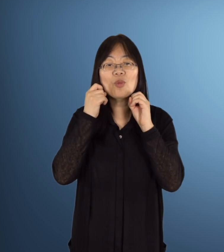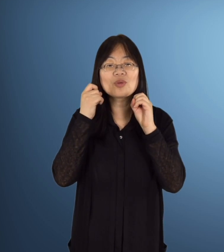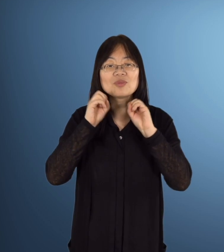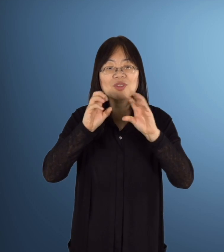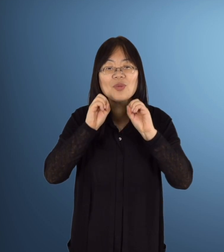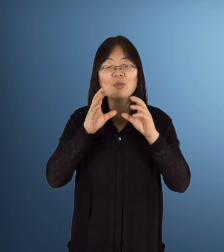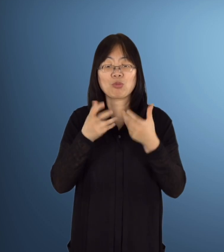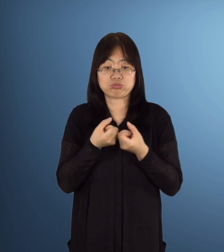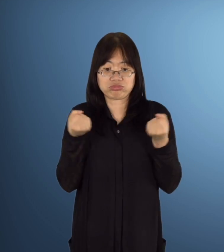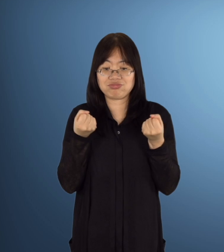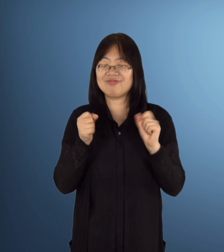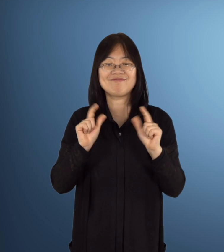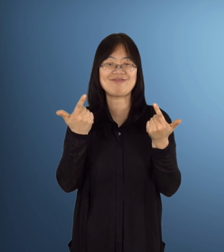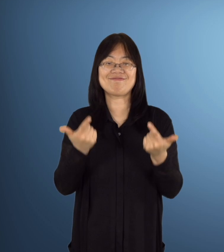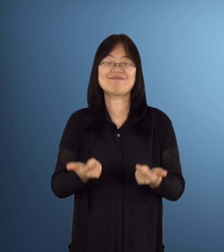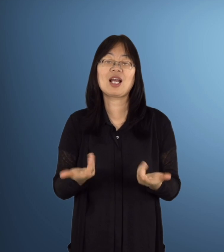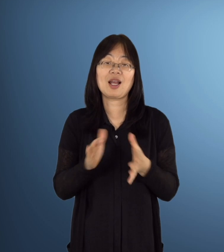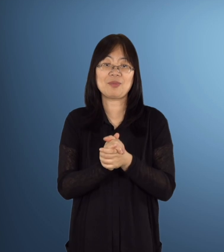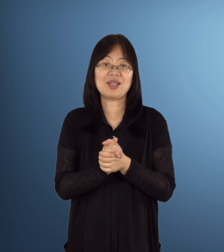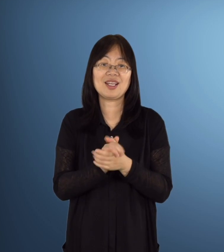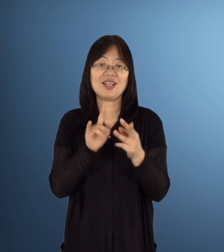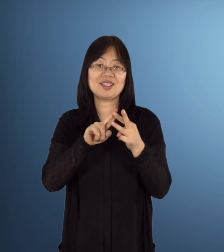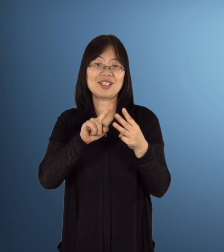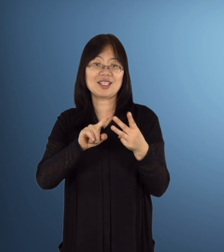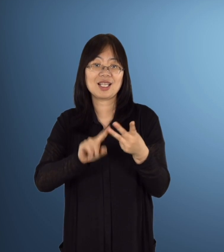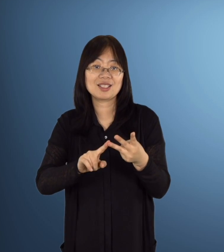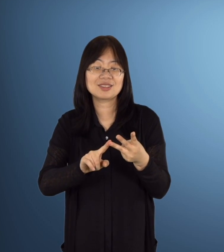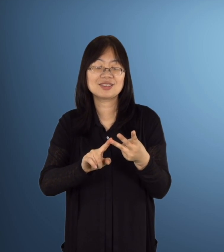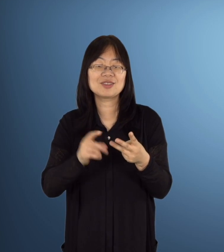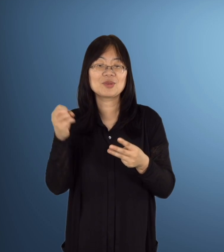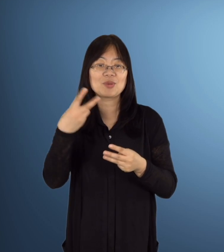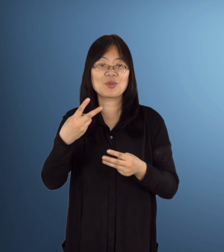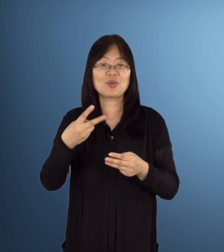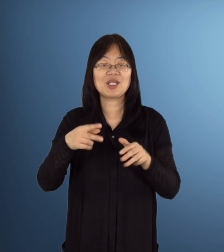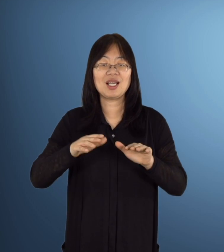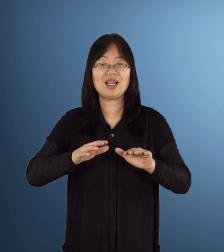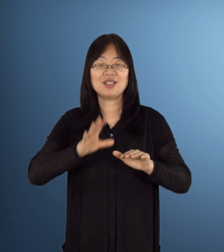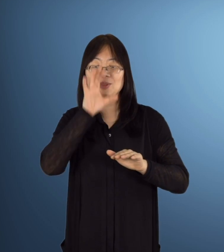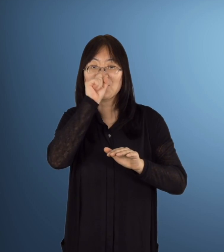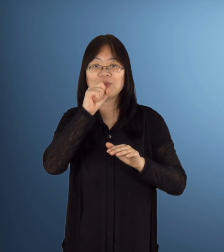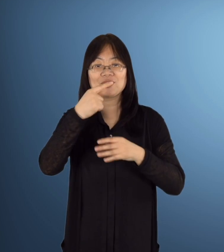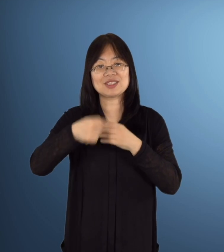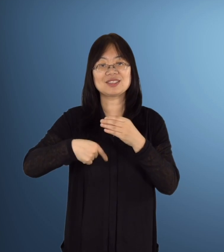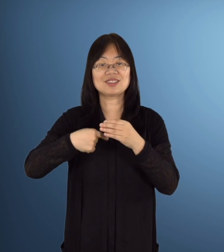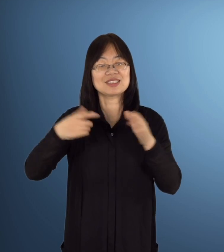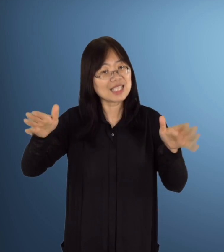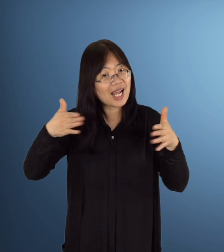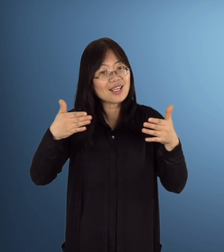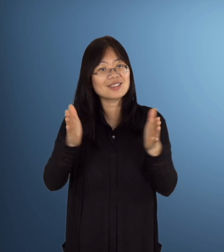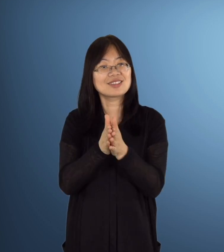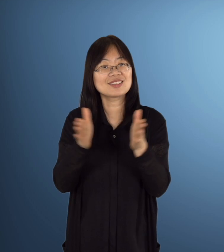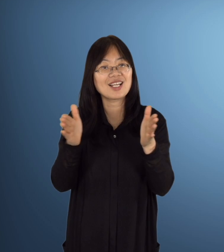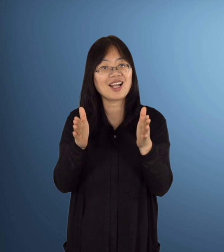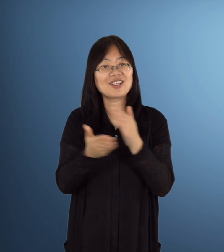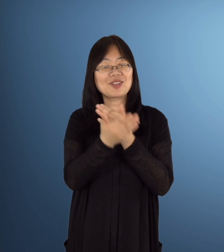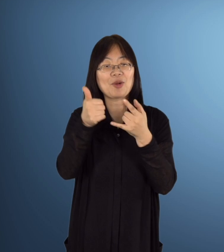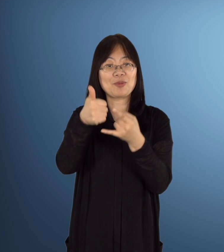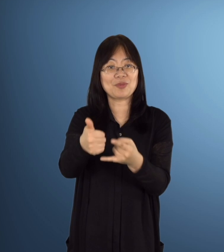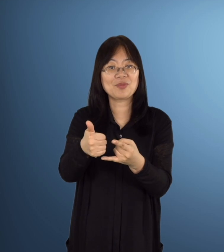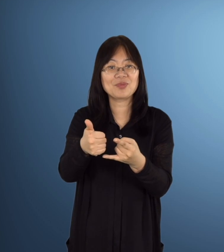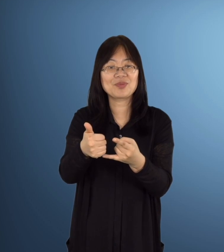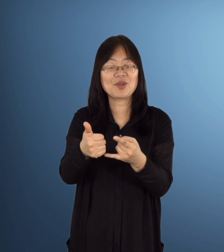전도는 분리되지 않는다. 아멘. 이 세 가지가 또 이 좋은 계절 가을을 시작하며